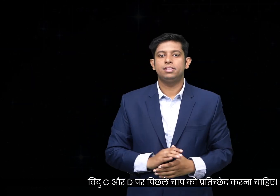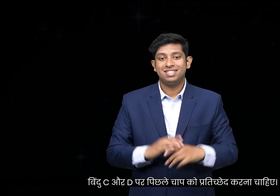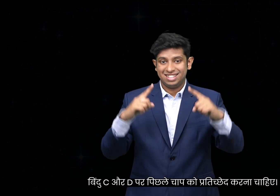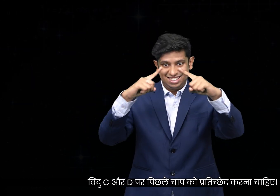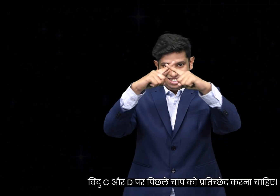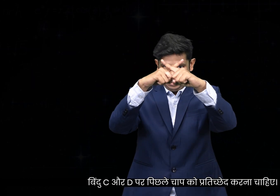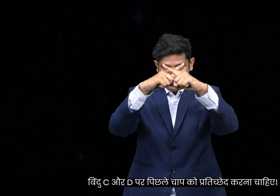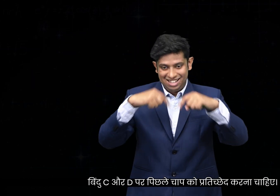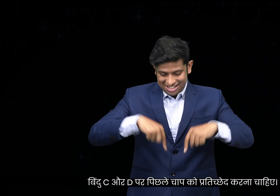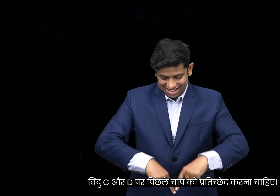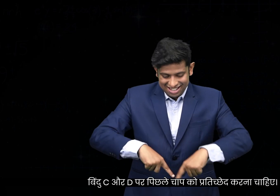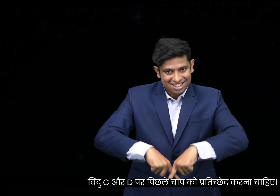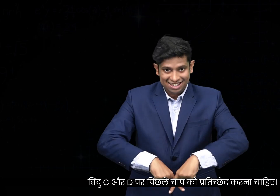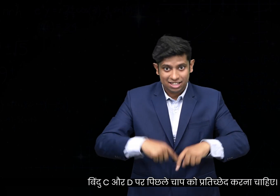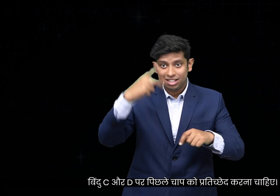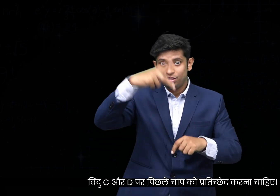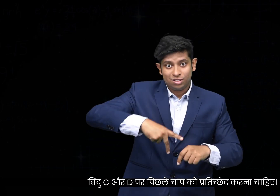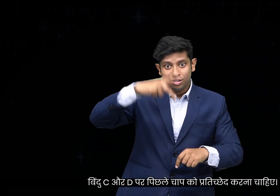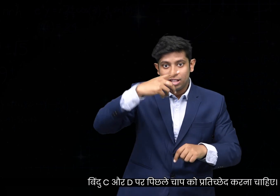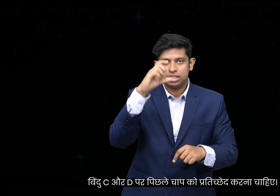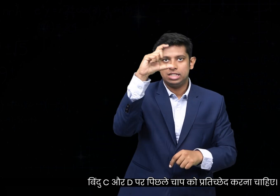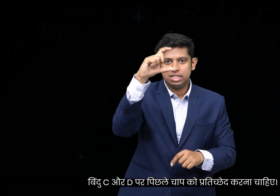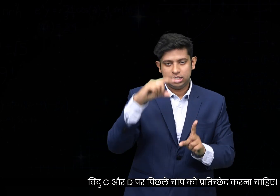पर पिछले छाप को प्रतिच्छेद करना चाहिए।